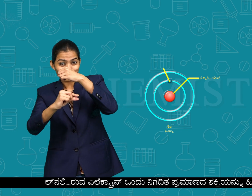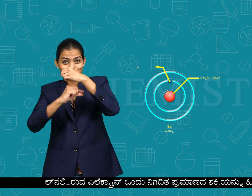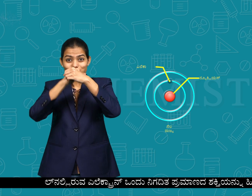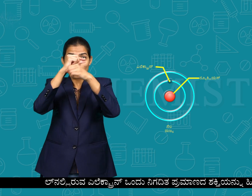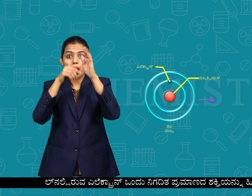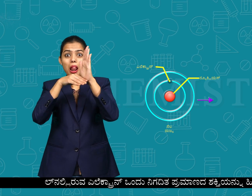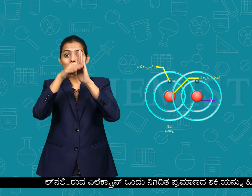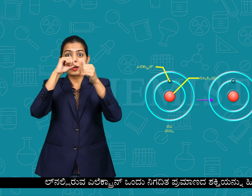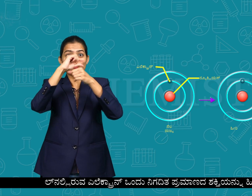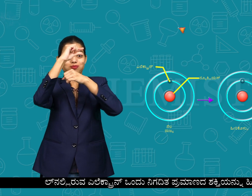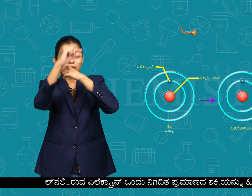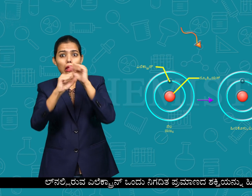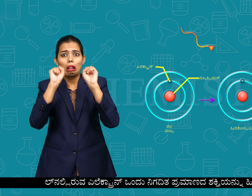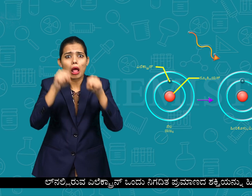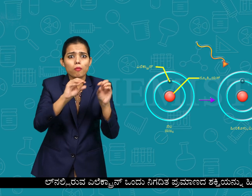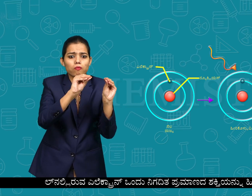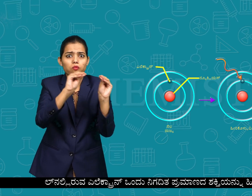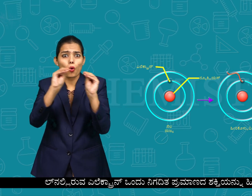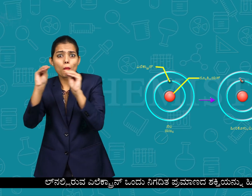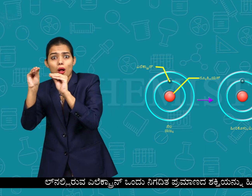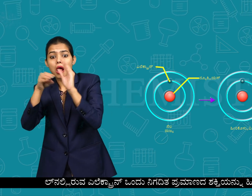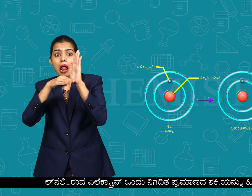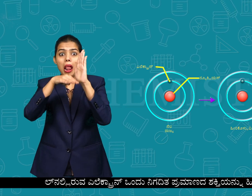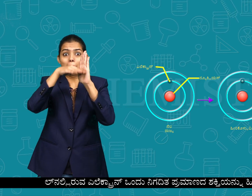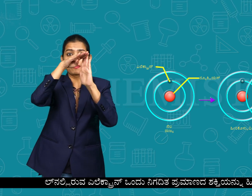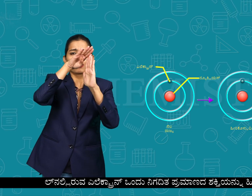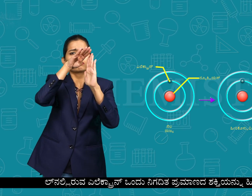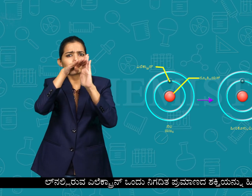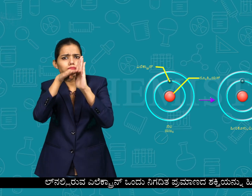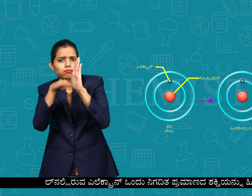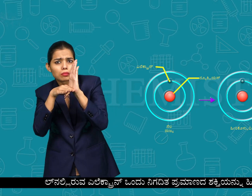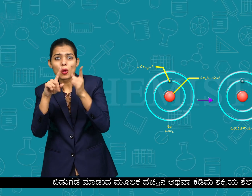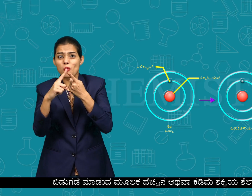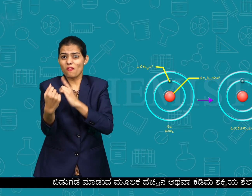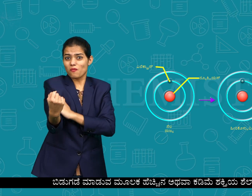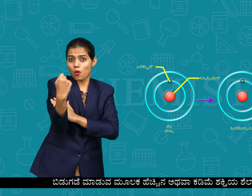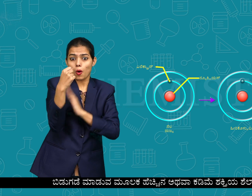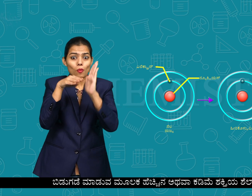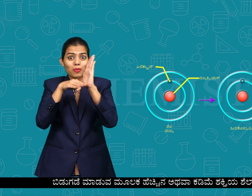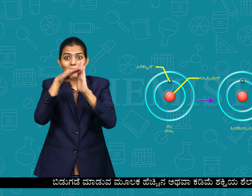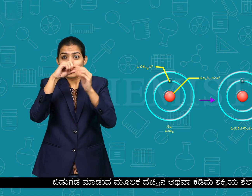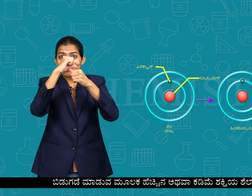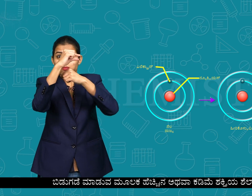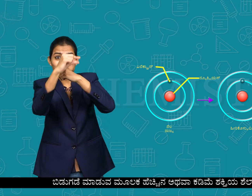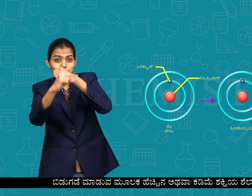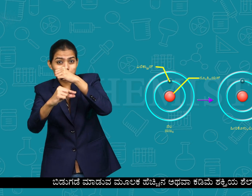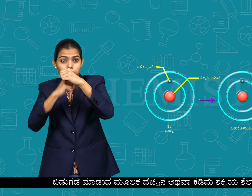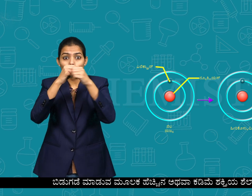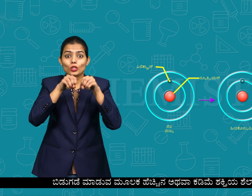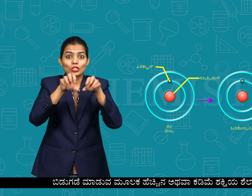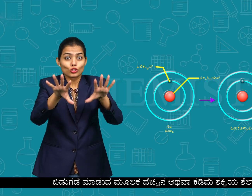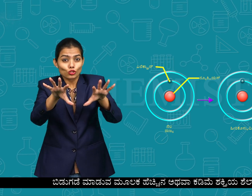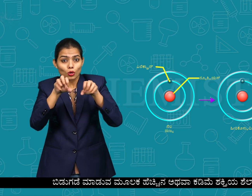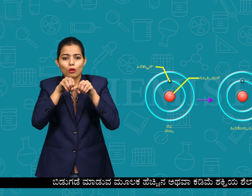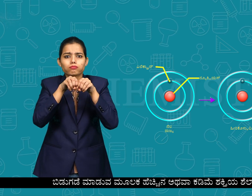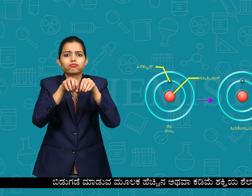ಶೆಲ್ನಲ್ಲಿರುವ ಎಲೆಕ್ಟ್ರಾನ್ ಒಂದು ನಿಗದಿತ ಪ್ರಮಾಣದ ಶಕ್ತಿಯನ್ನು ಹೀರಿಕೊಳ್ಳುವ ಅಥವಾ ಬಿಡುಗಡೆ ಮಾಡುವ ಮೂಲಕ ಹೆಚ್ಚಿನ